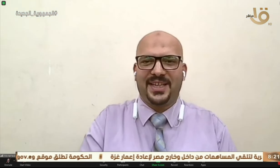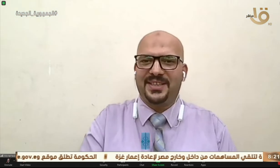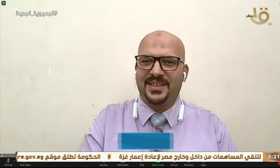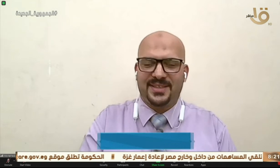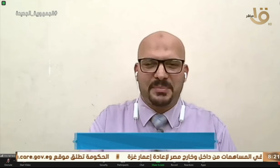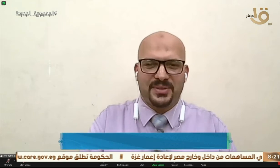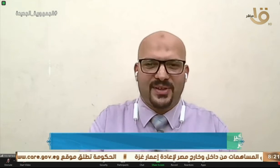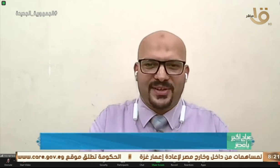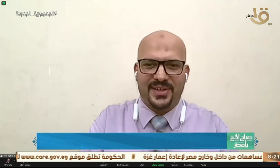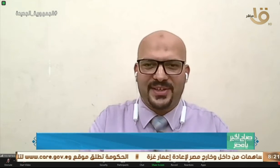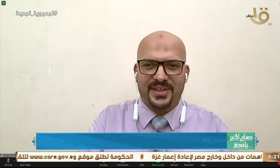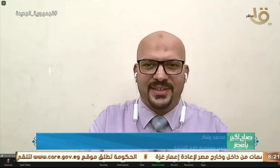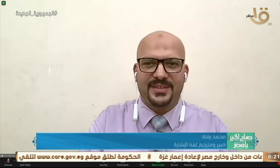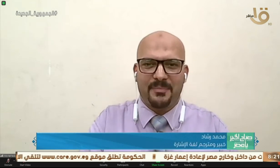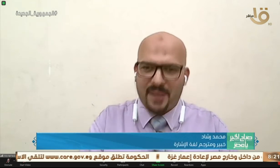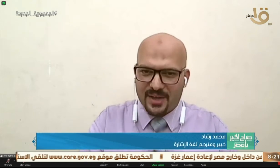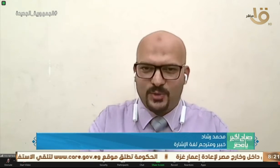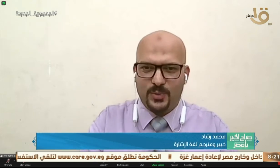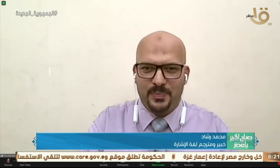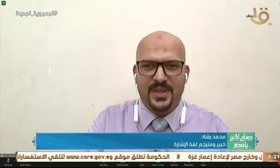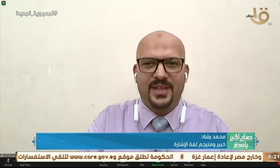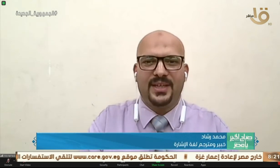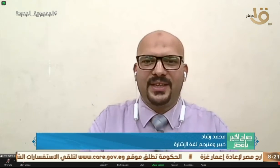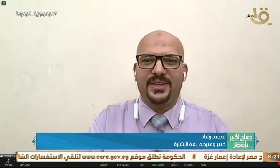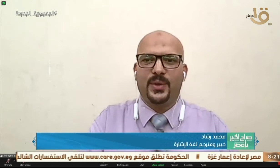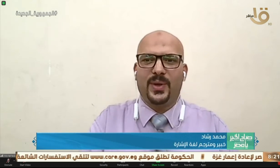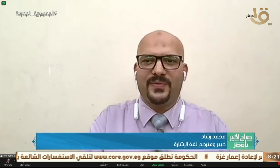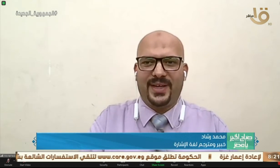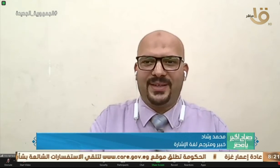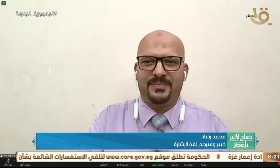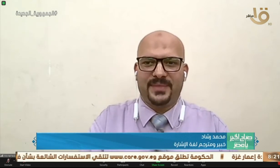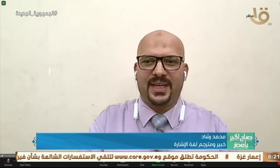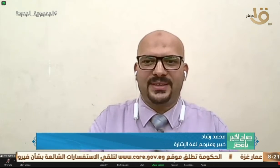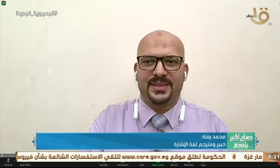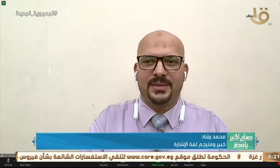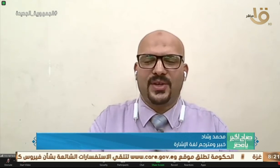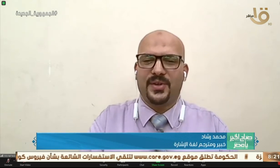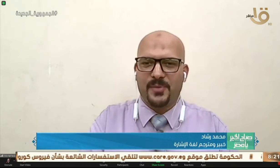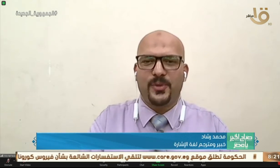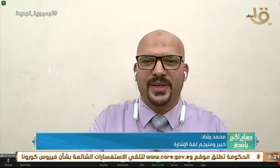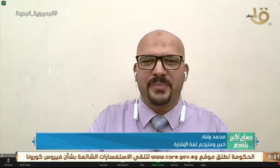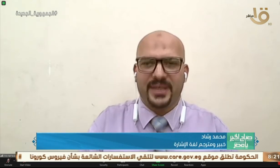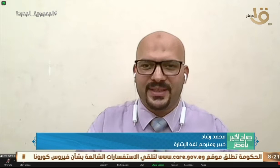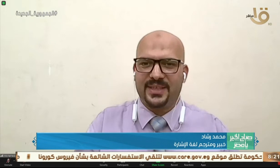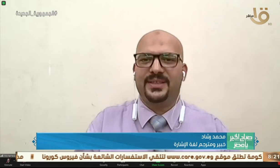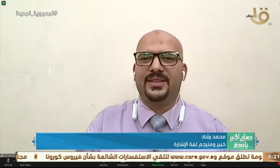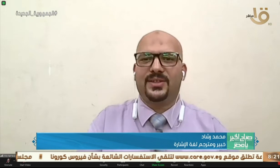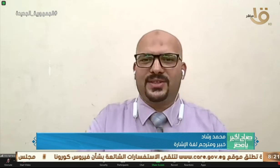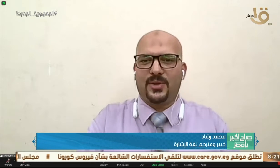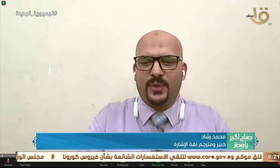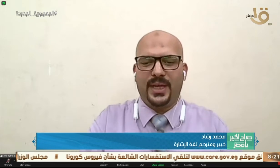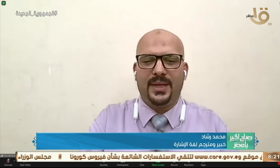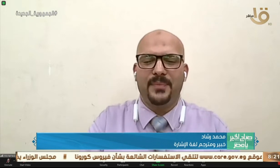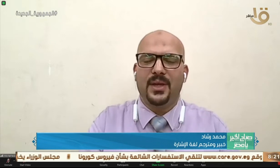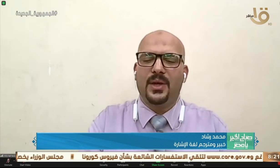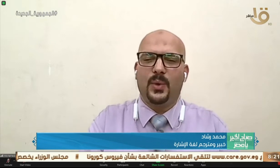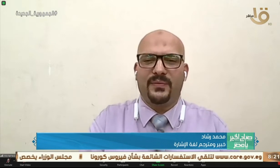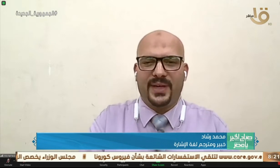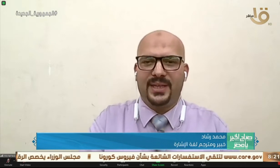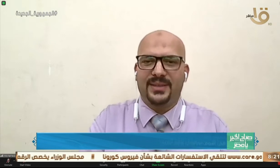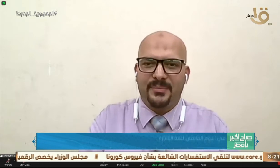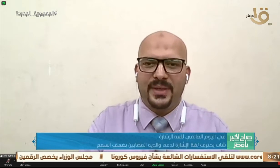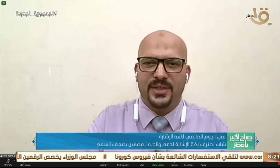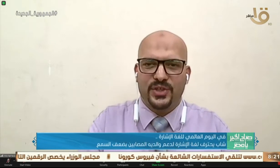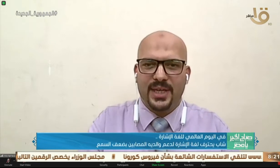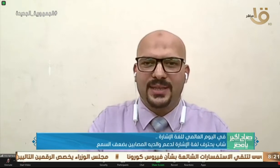بصراحة أنا سعيد جدا بالتقرير اللي تم عرضه، لأن هو فعلا كان تقرير ملم جدا للقصة كلها.